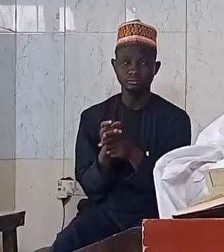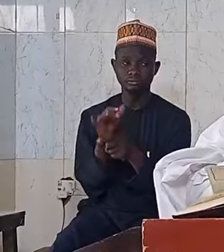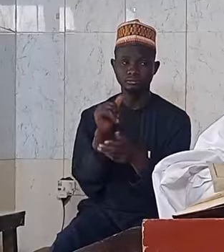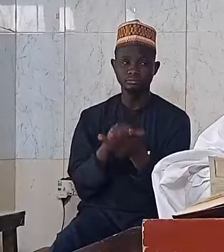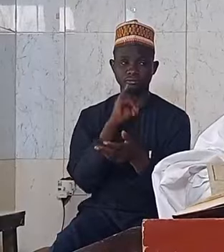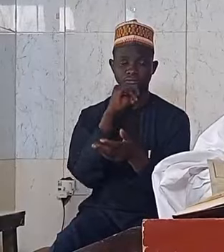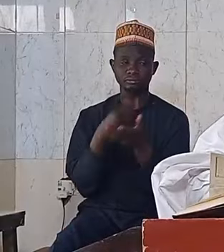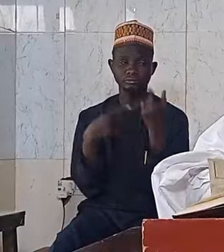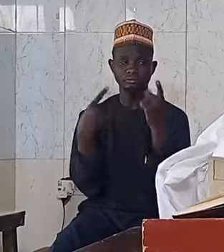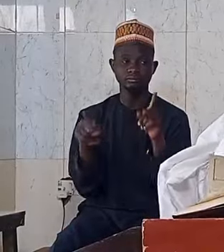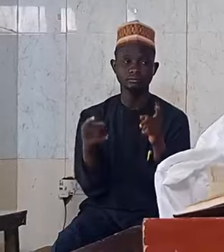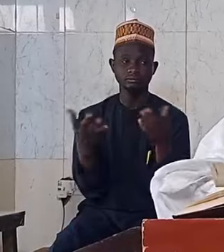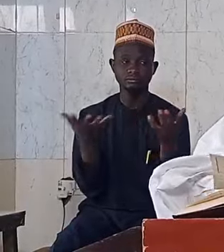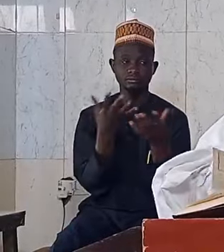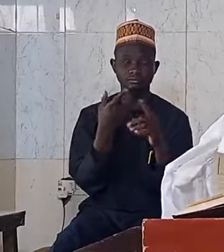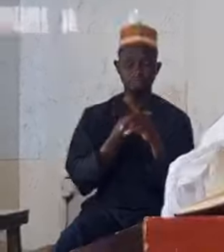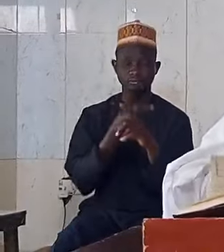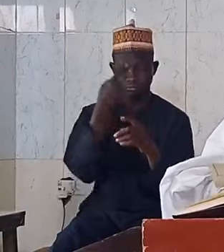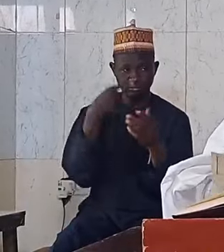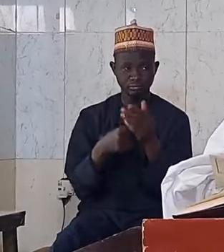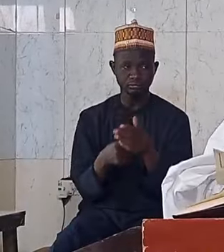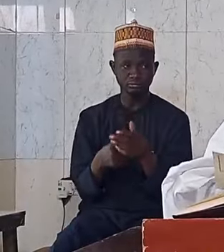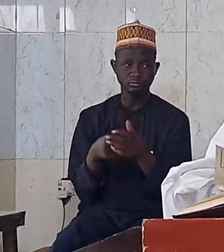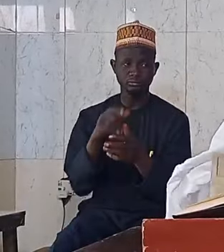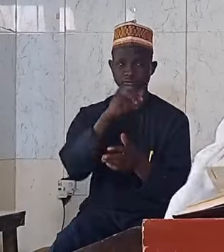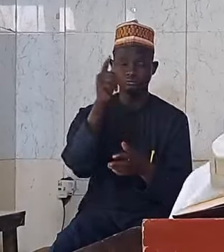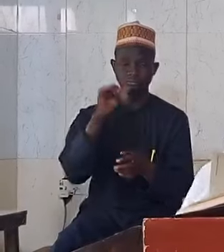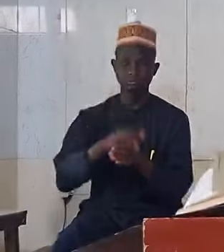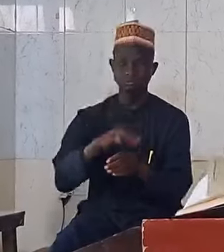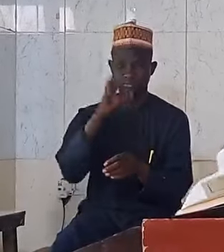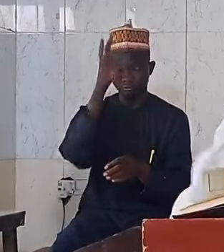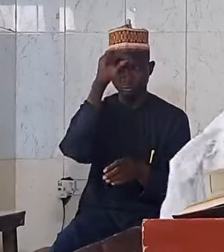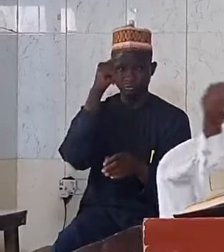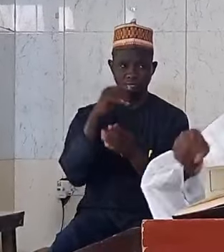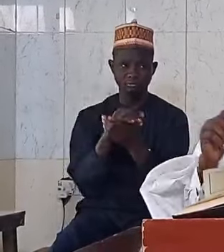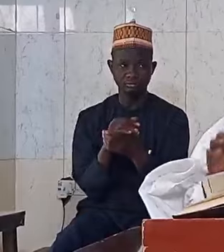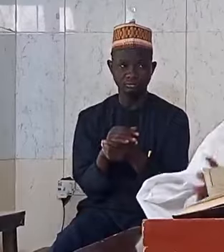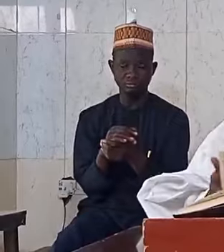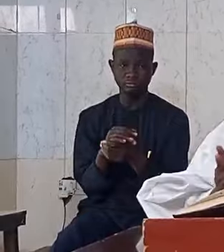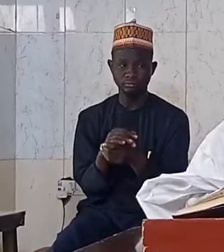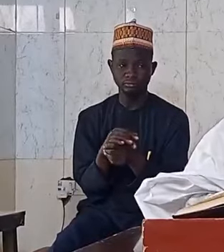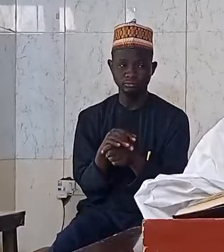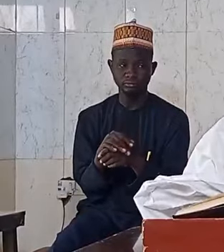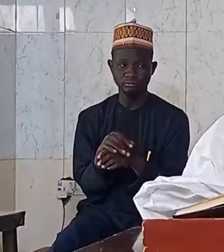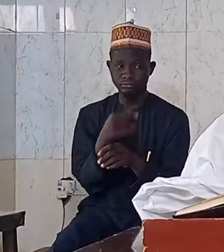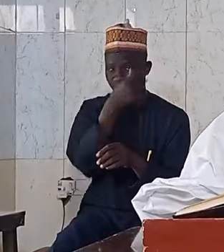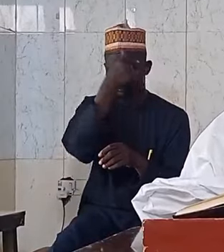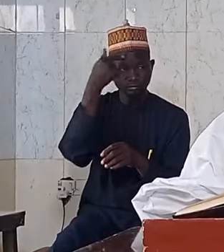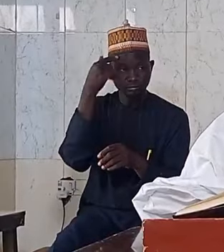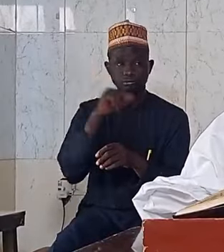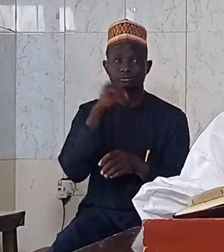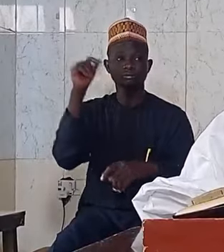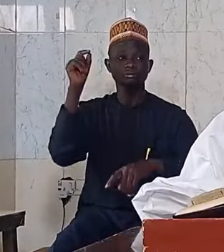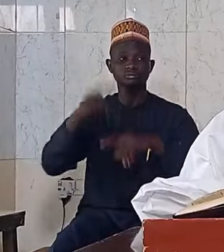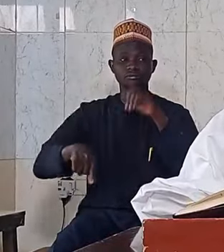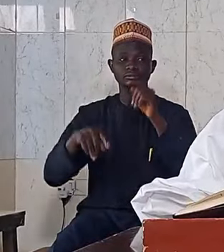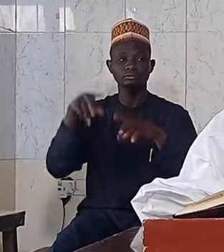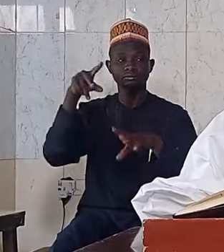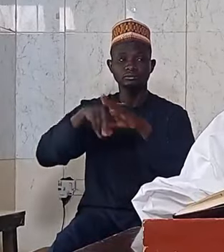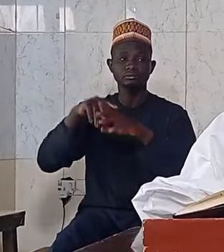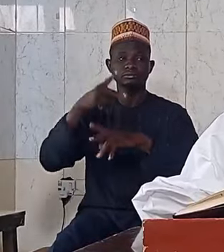wannan min hadhihi alqaryati adh-dhalimi ahluha domin kaga ai ba a siffanta alqarya